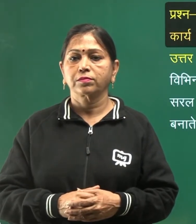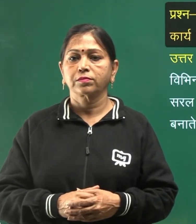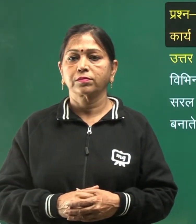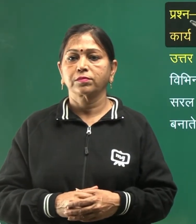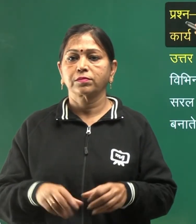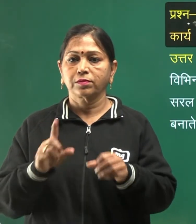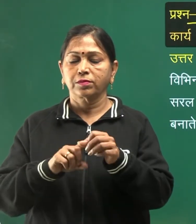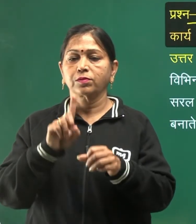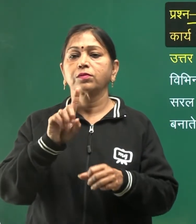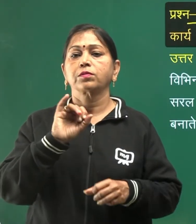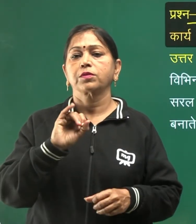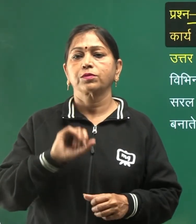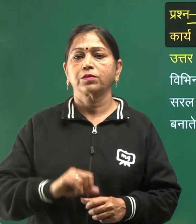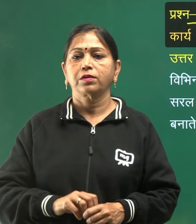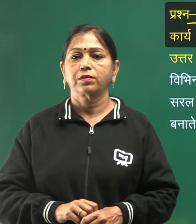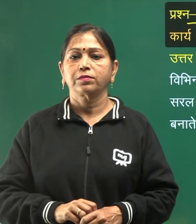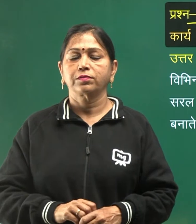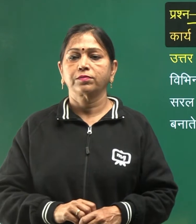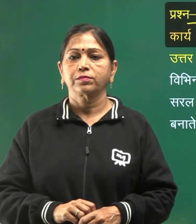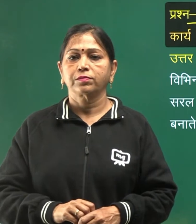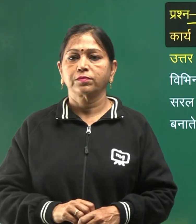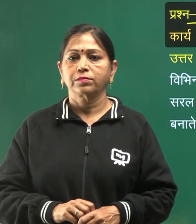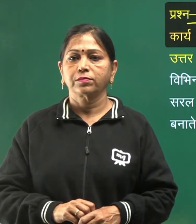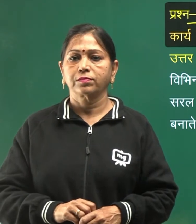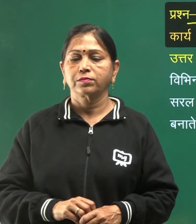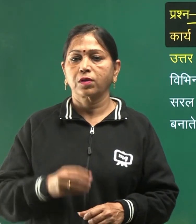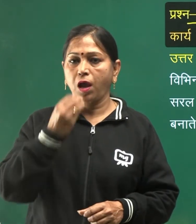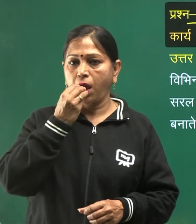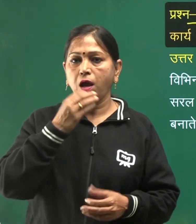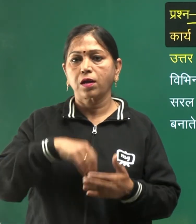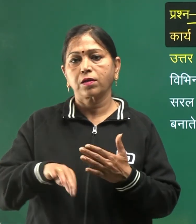प्रश्न नंबर 16 पाचक